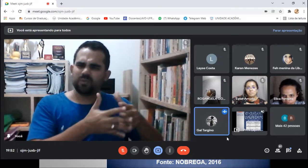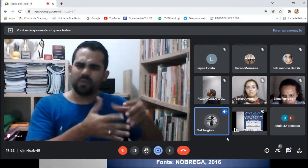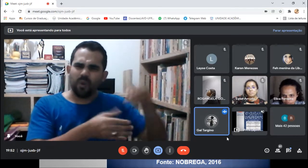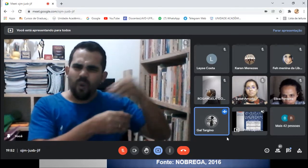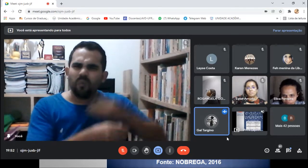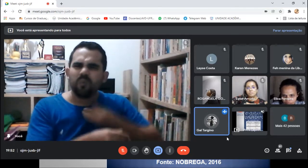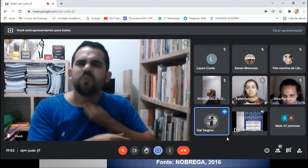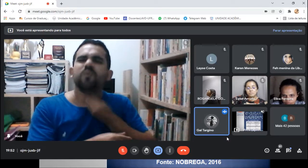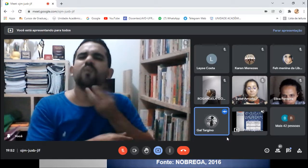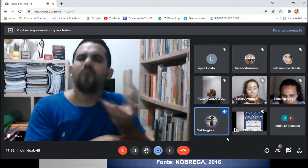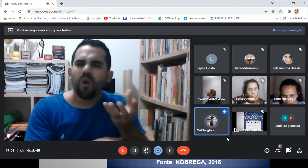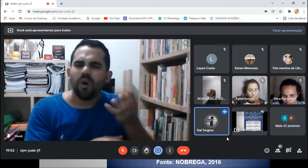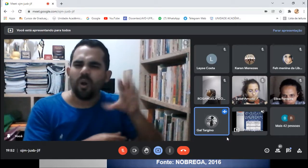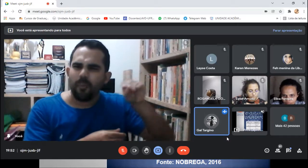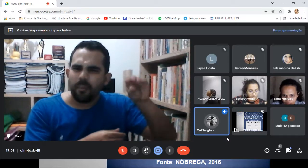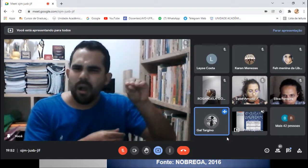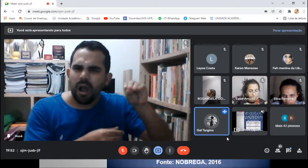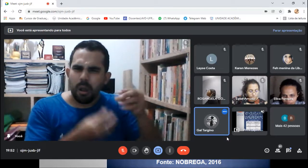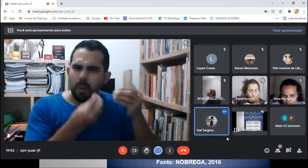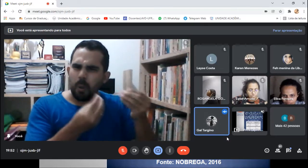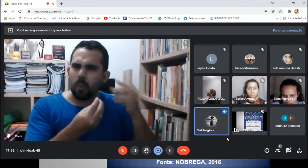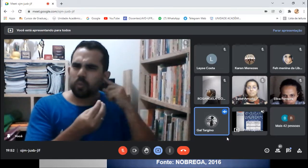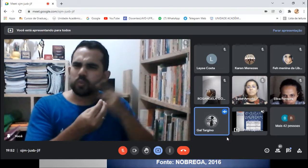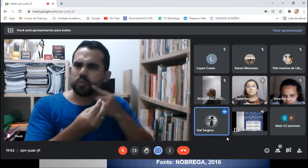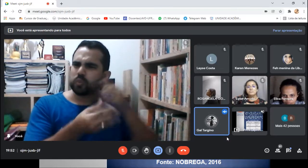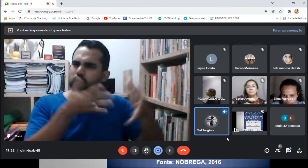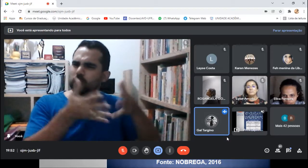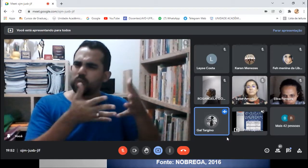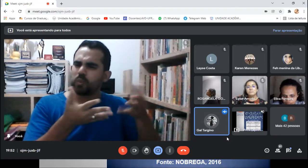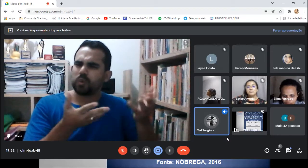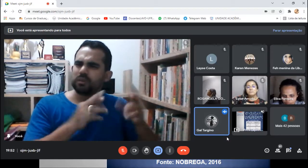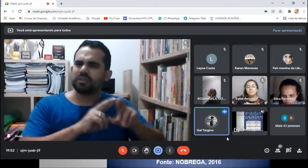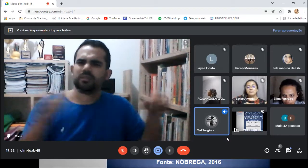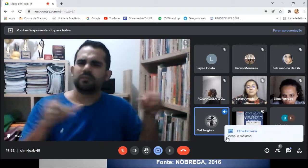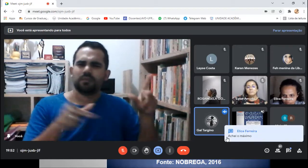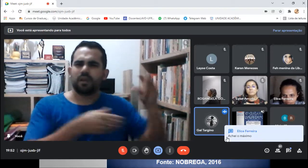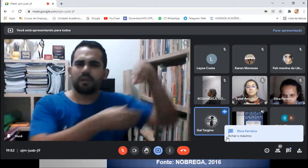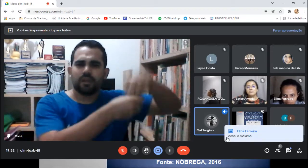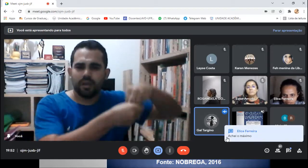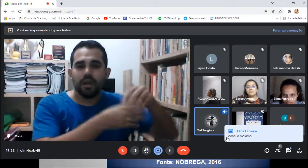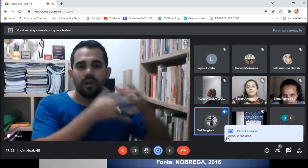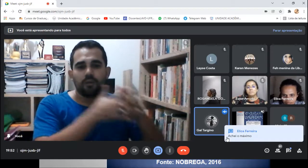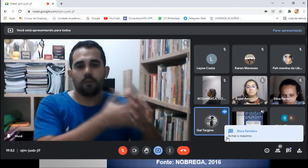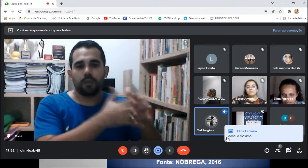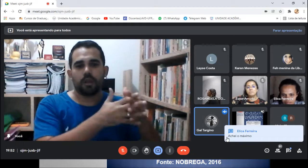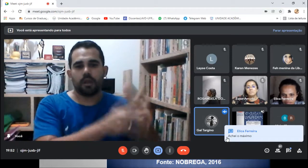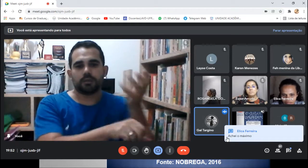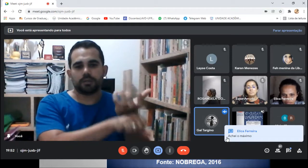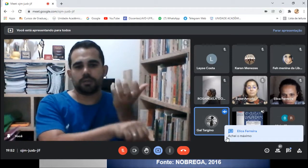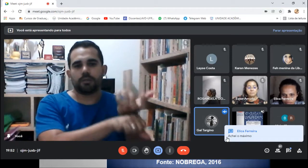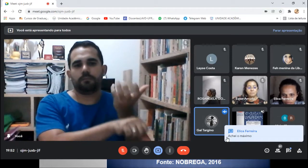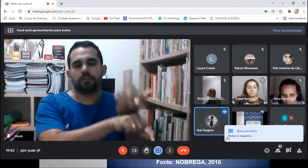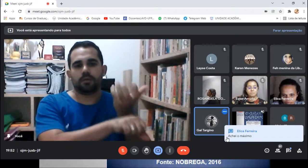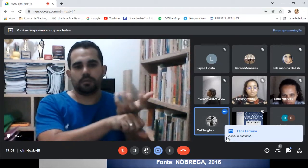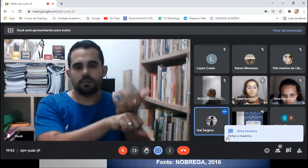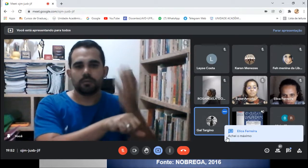línguas orais auditivas. Os ouvintes, às vezes, têm uma confusão na questão do falar com o surdo, é diferente.